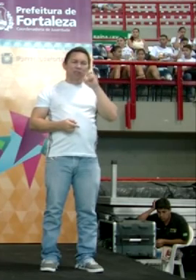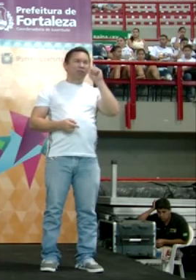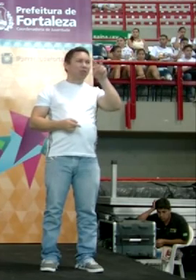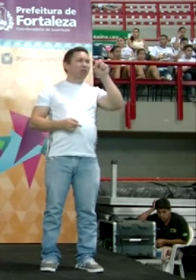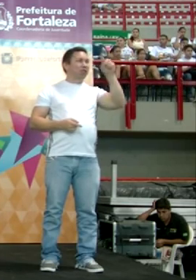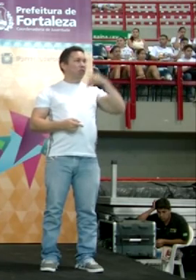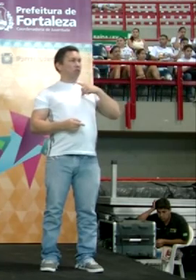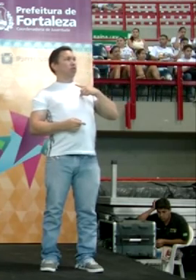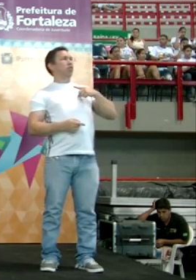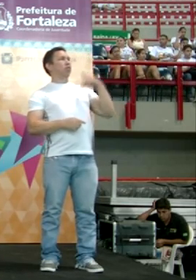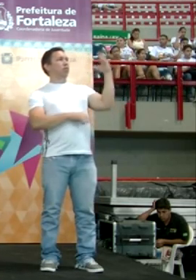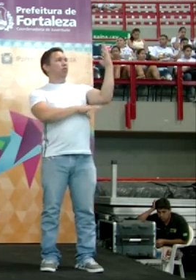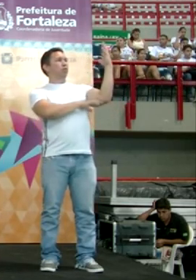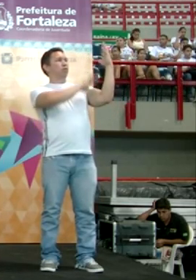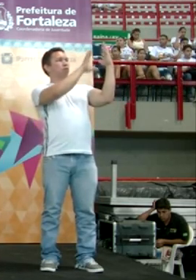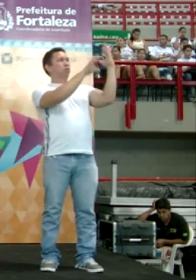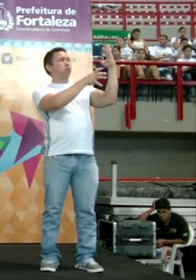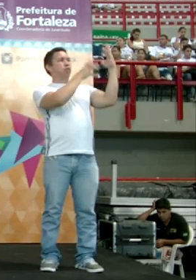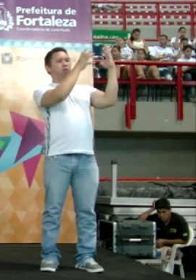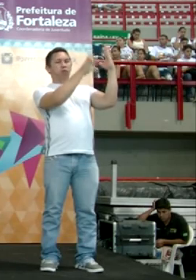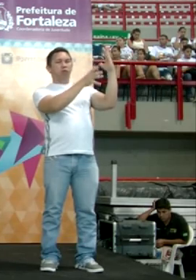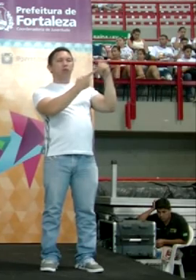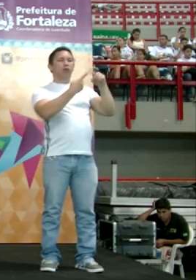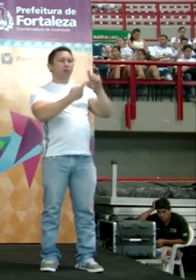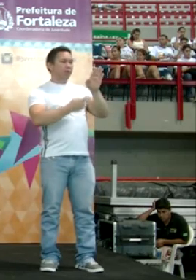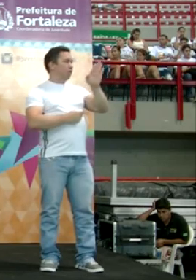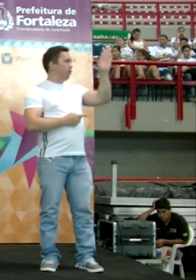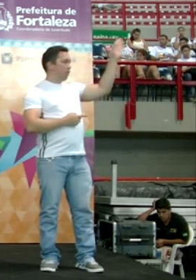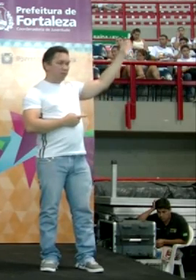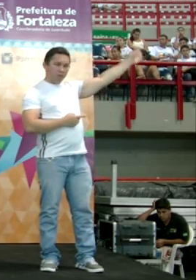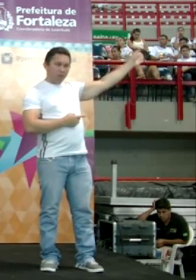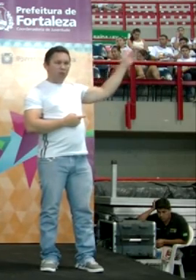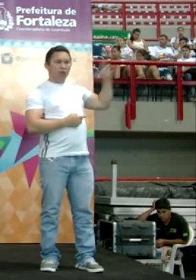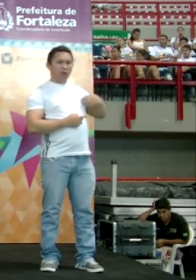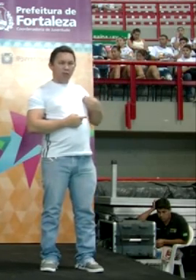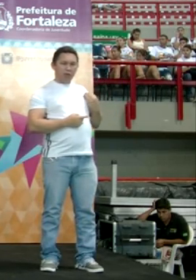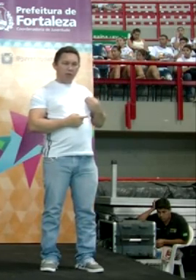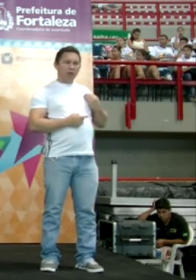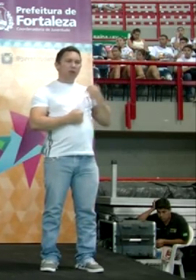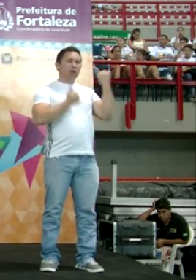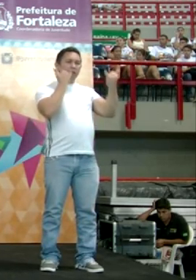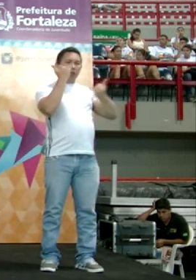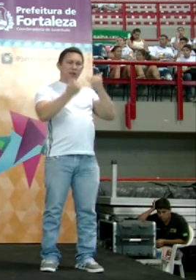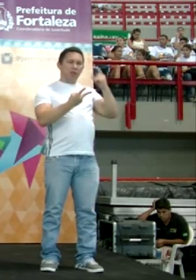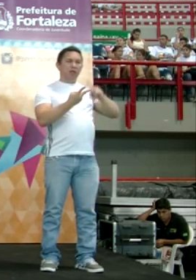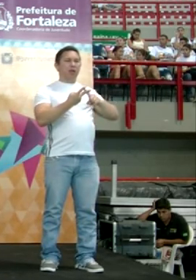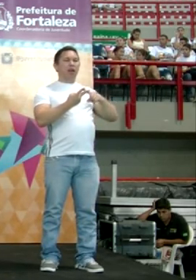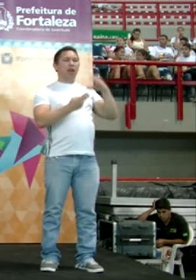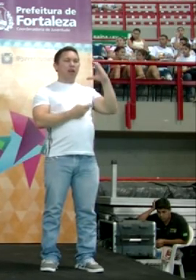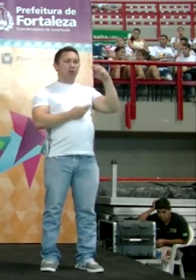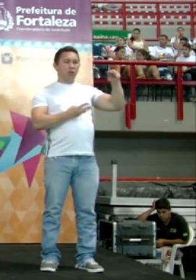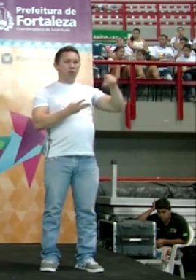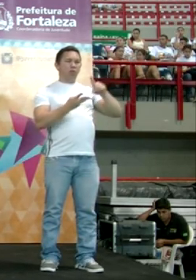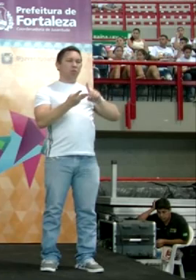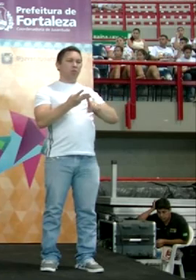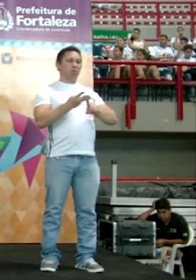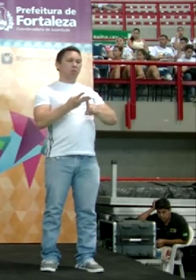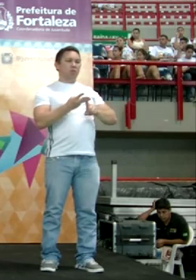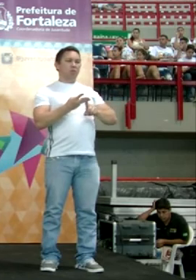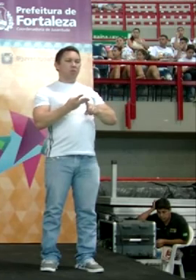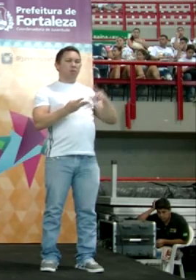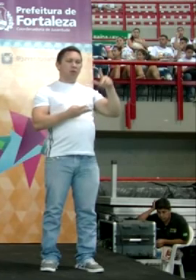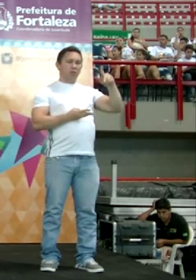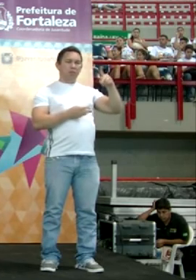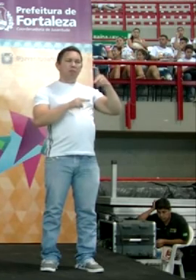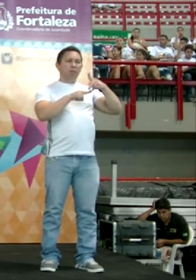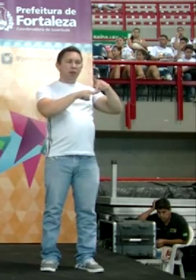desses aerogeradores. Como se você for pro outro litoral, que começa com Icaraí, Cumbuco, Pecém, que vai